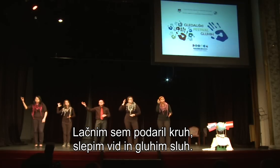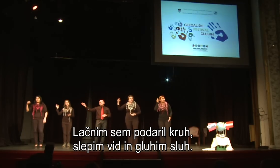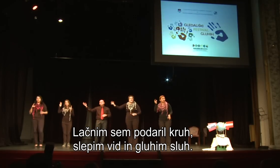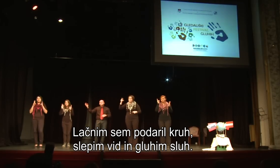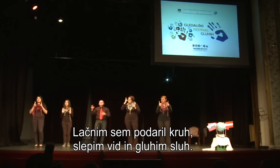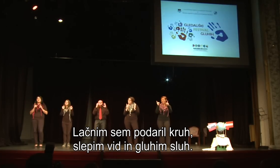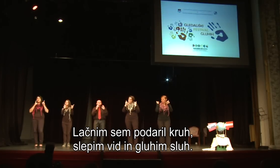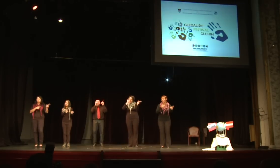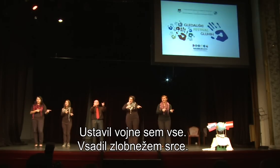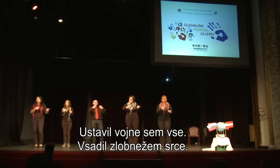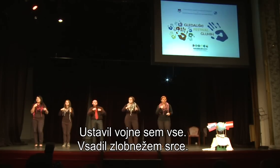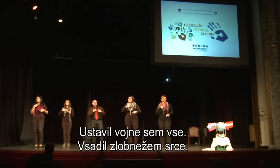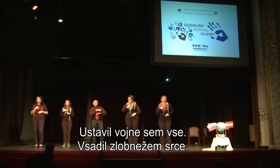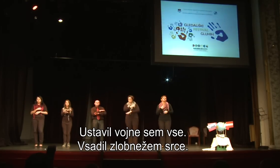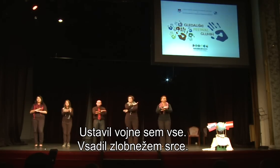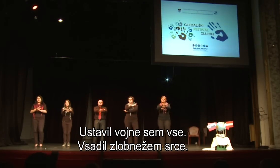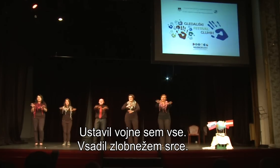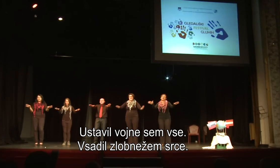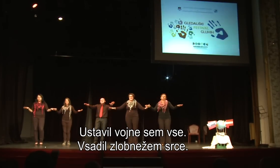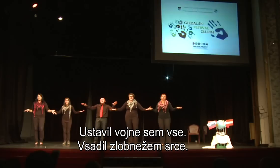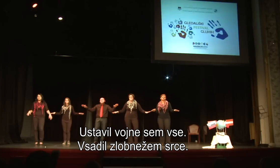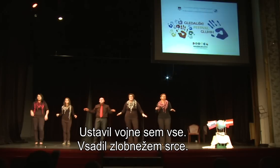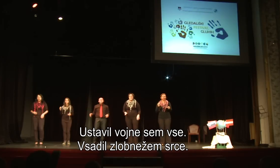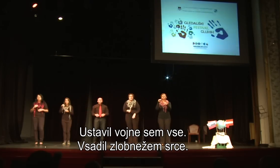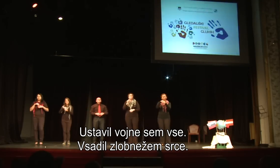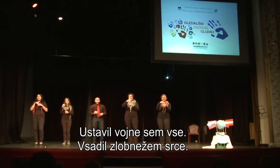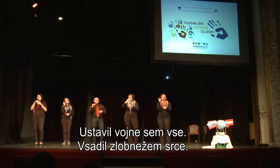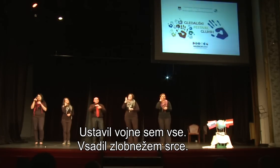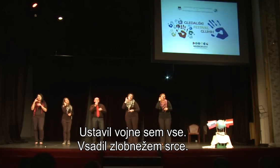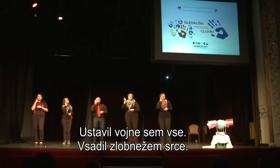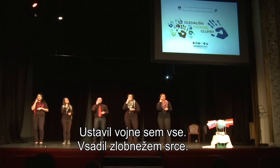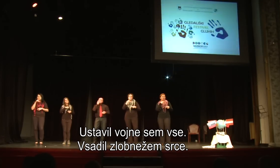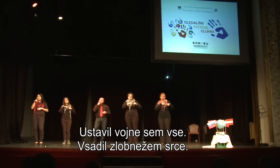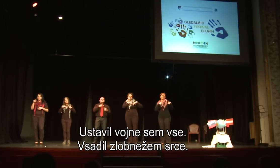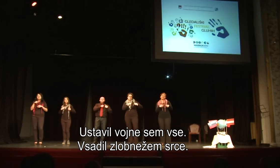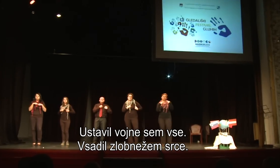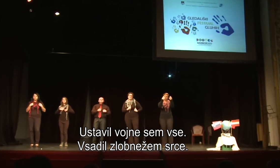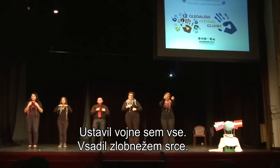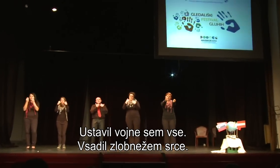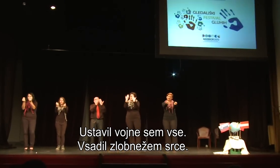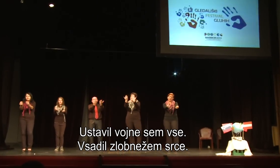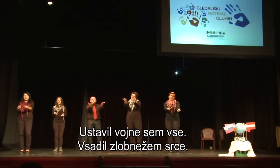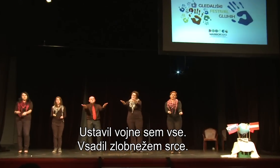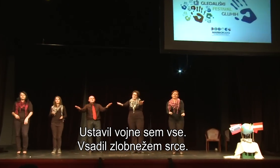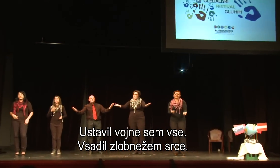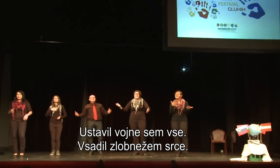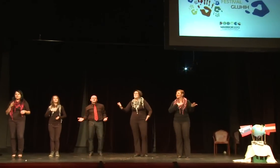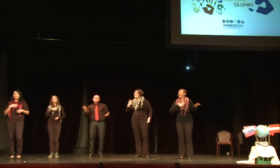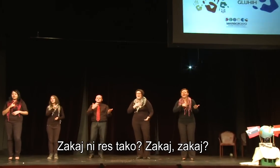sluh, ustavil vojne sem vse, ustavil znove že srce. Zakaj